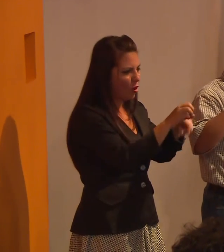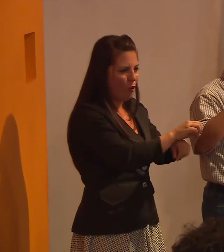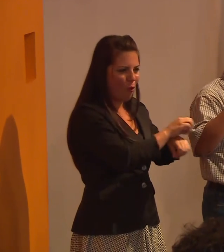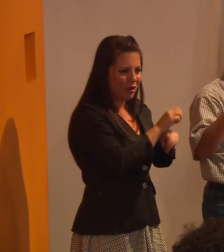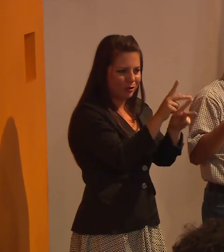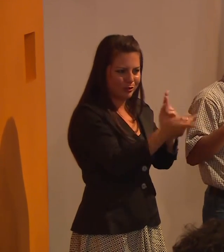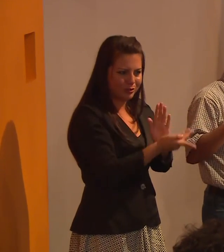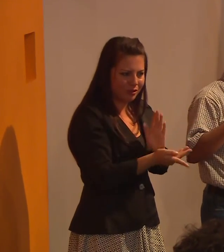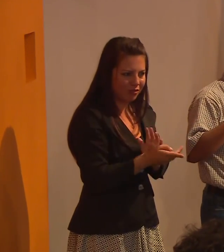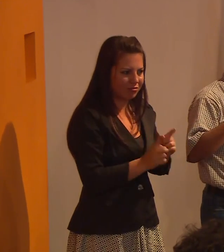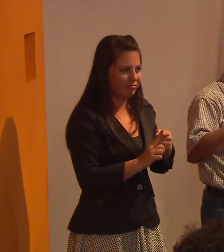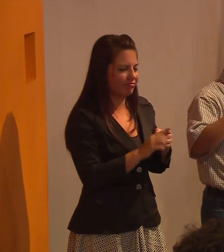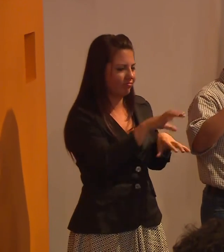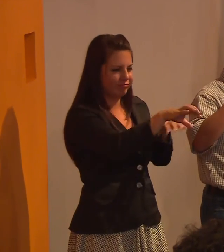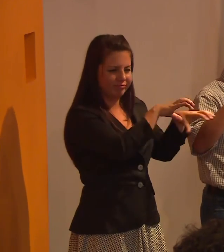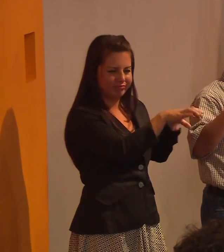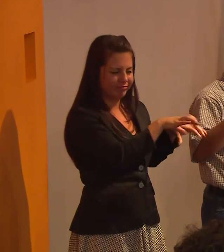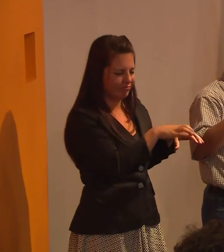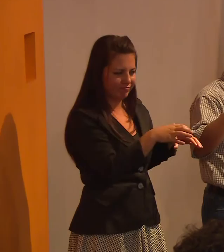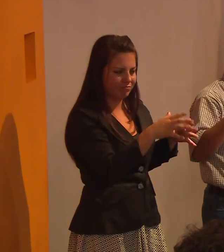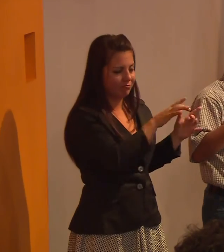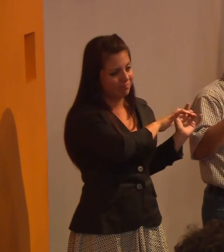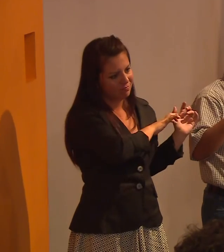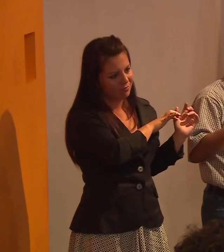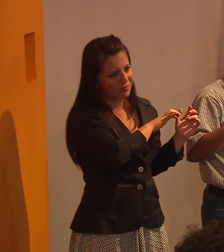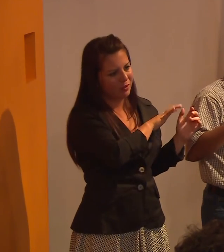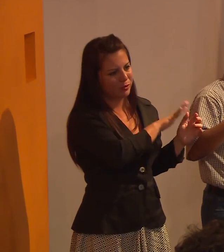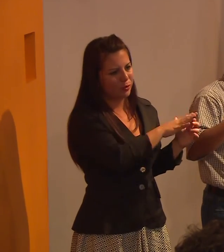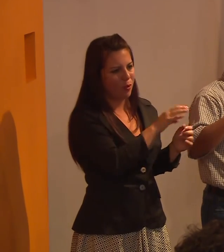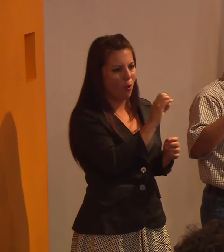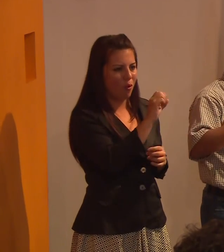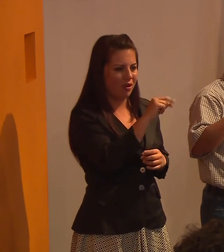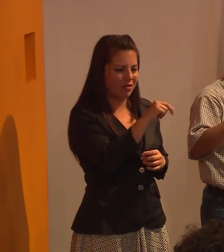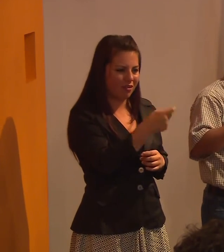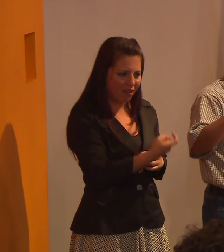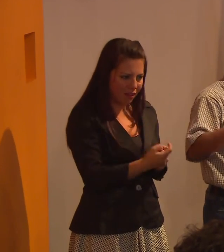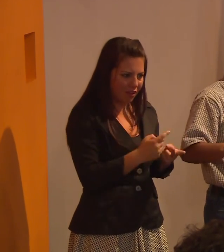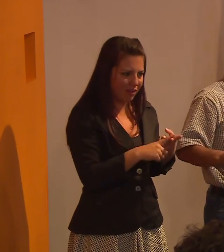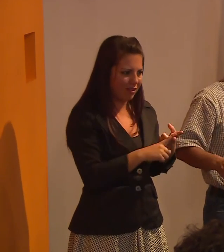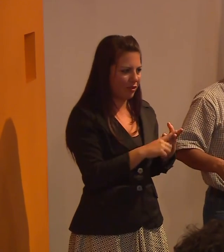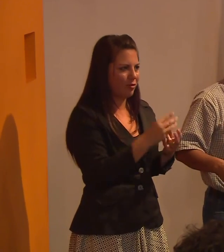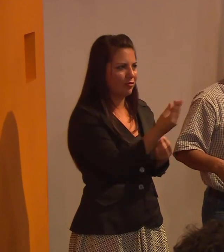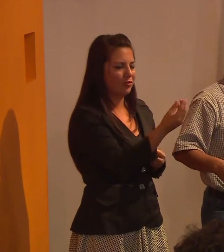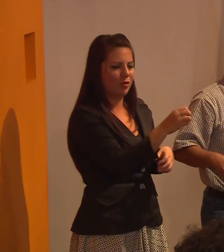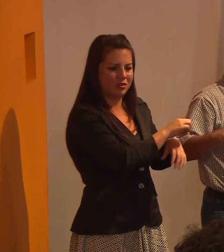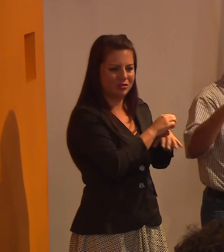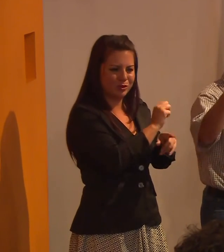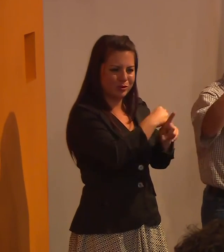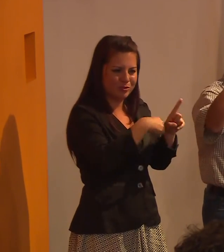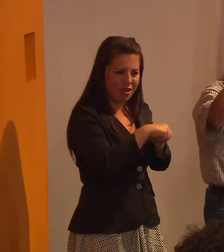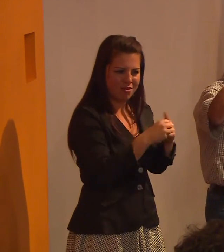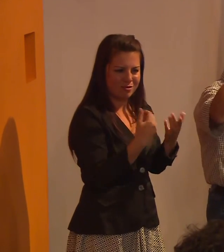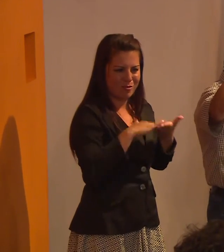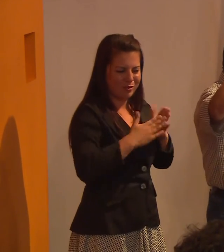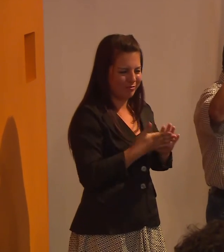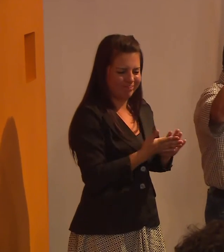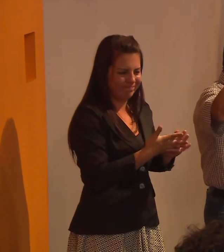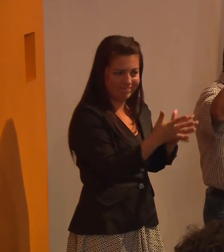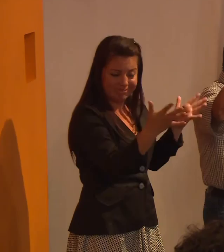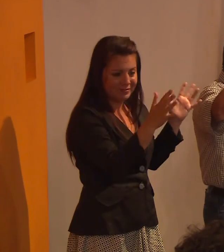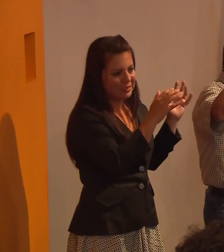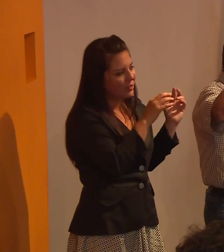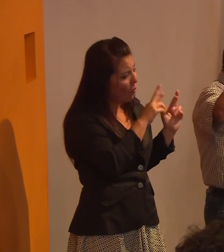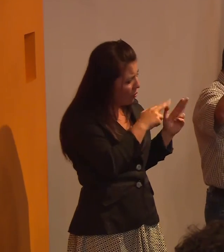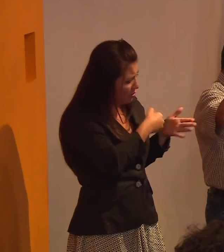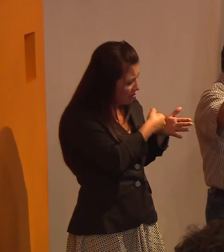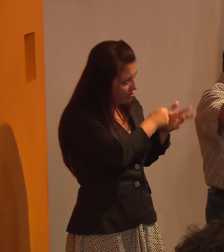distintos sectores universitarios, plataformas de redes de ONGs, organizaciones sociales comunitarias. Hagamos ese